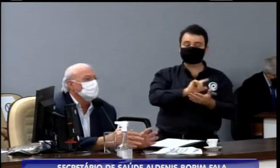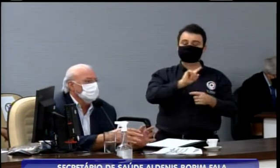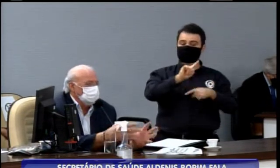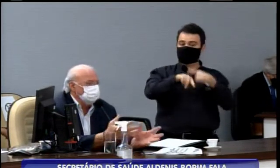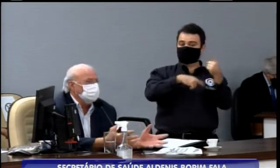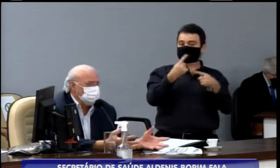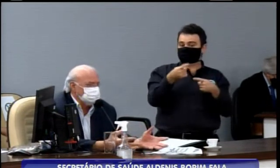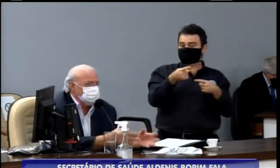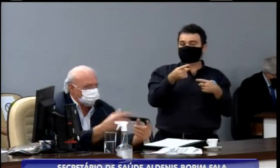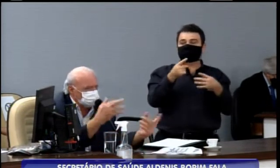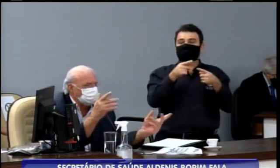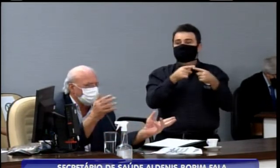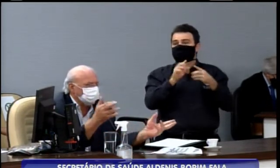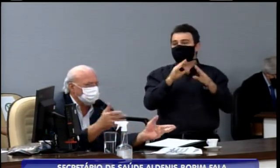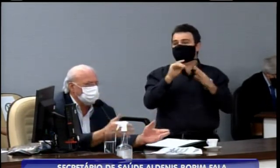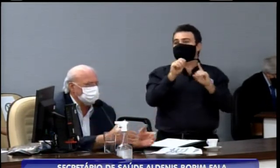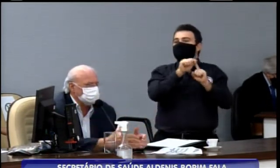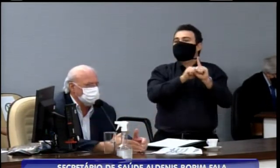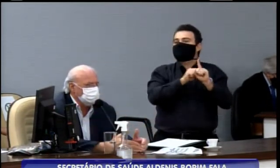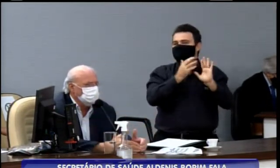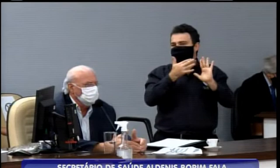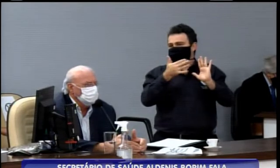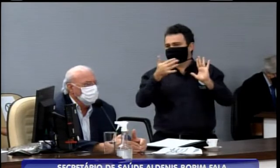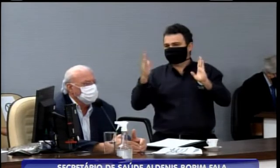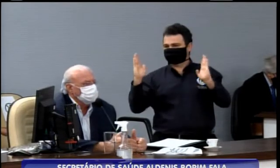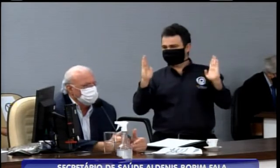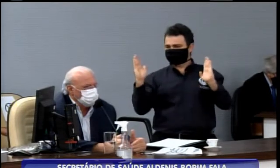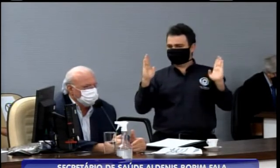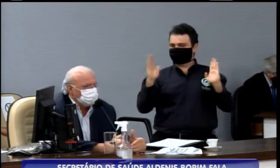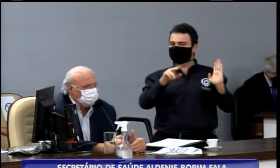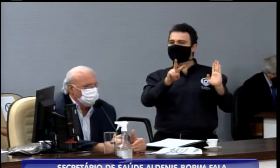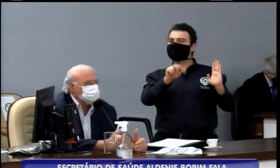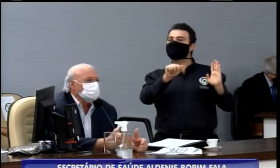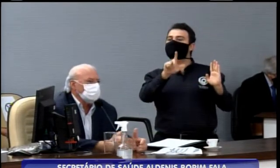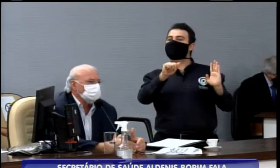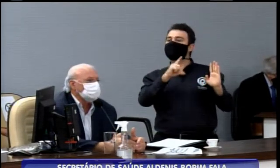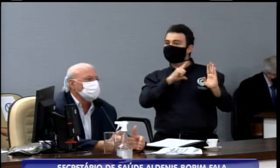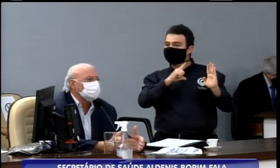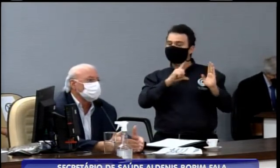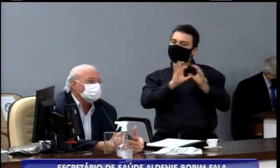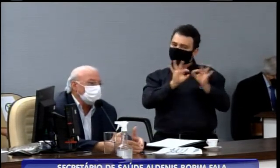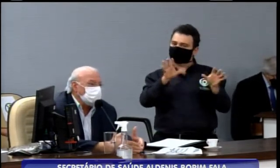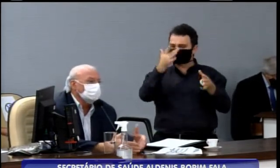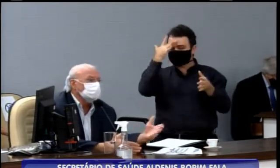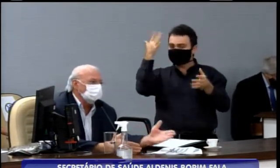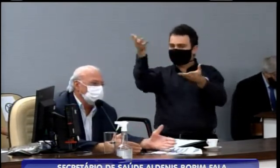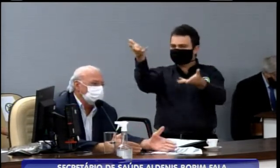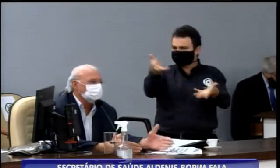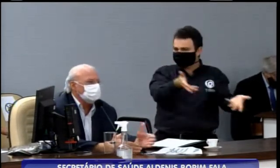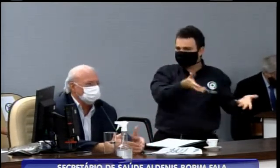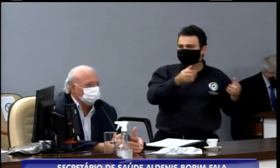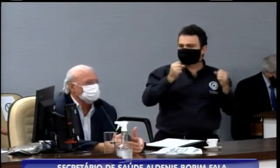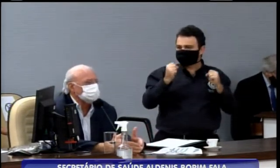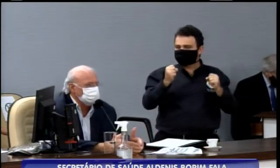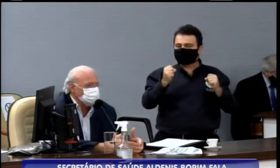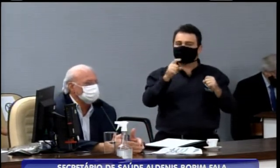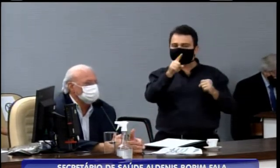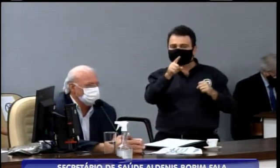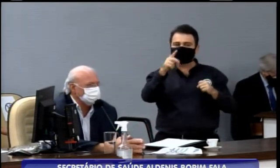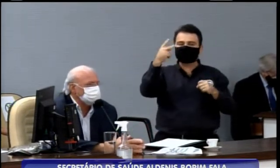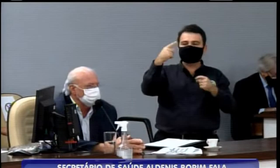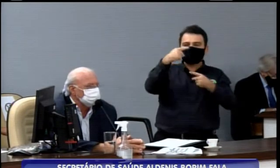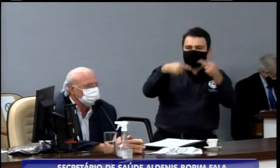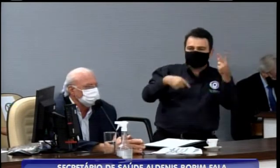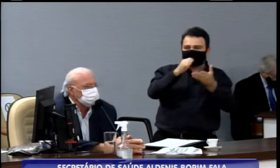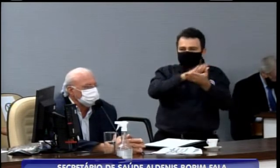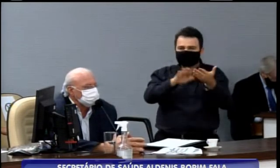vagas remanescentes, vão pensar assim, perpetuamente, mas com custeio deles dessas